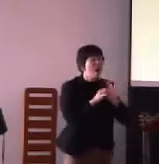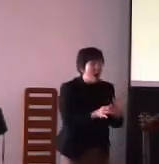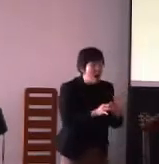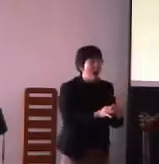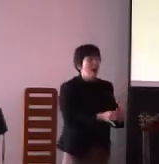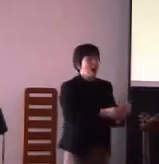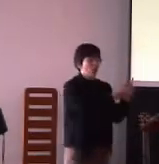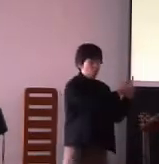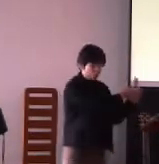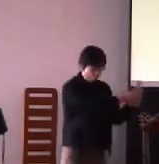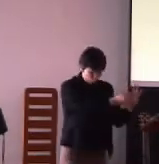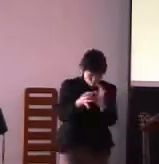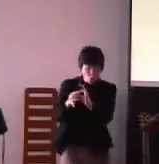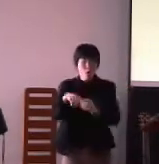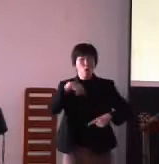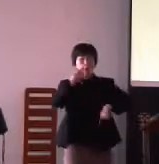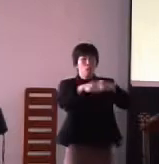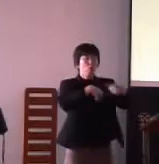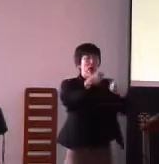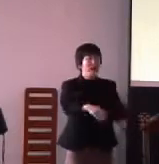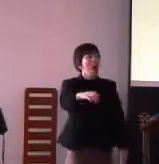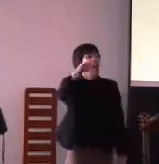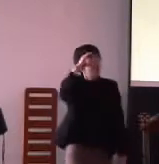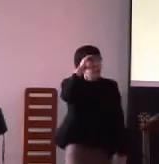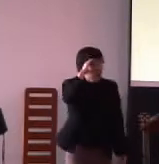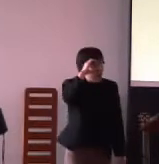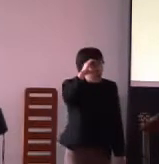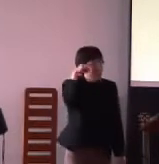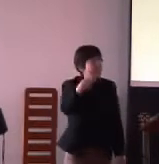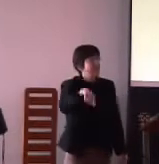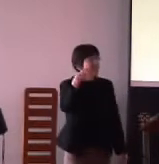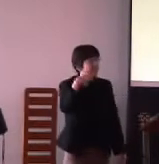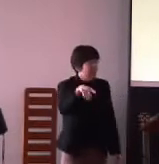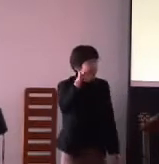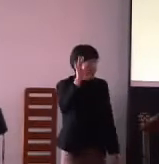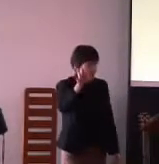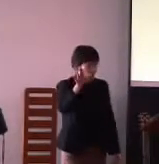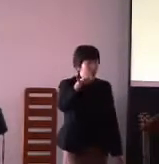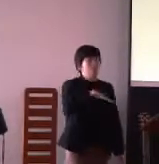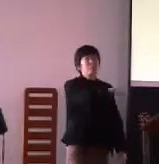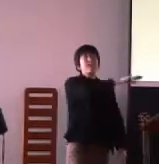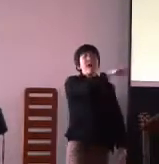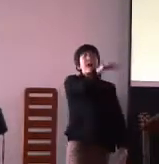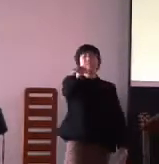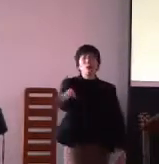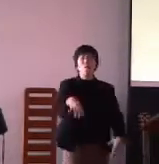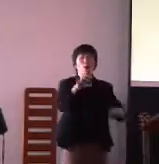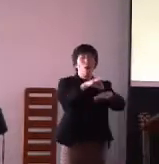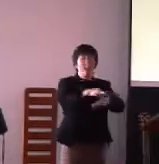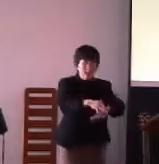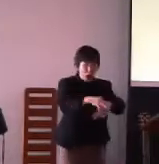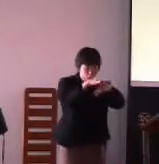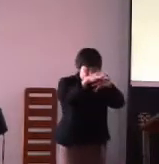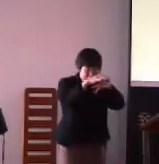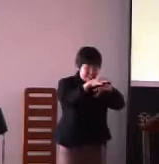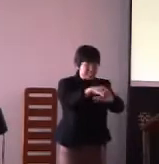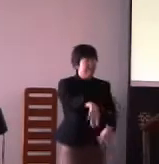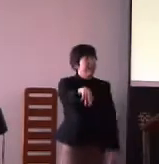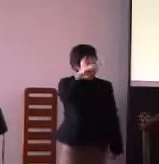ずっと手話で、ニヤ、ニヤ と言われているそうです。このメガネが